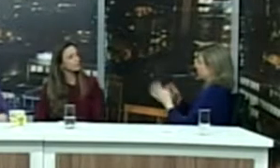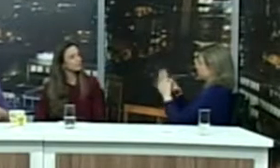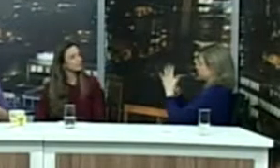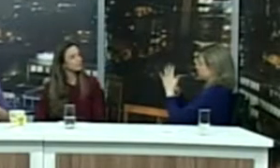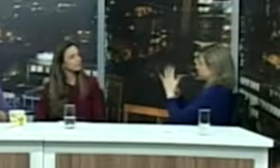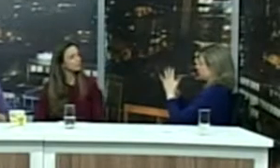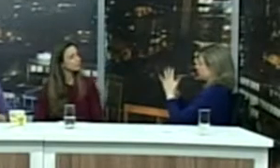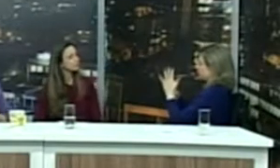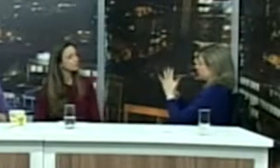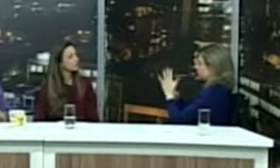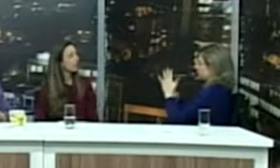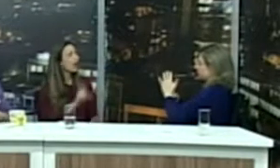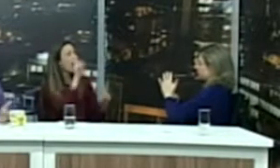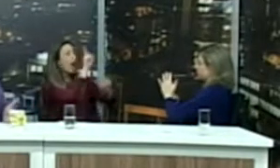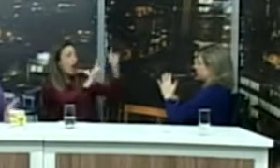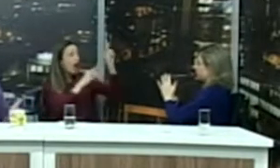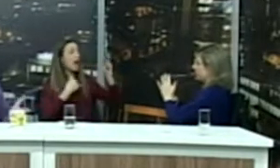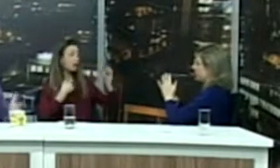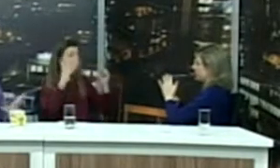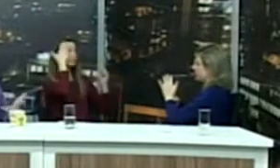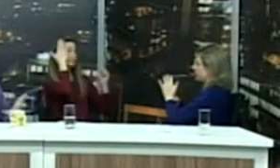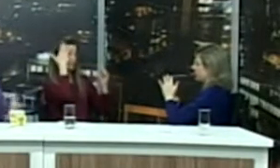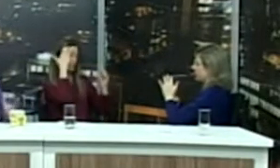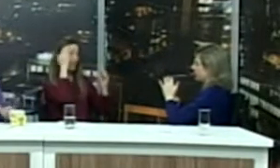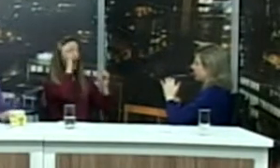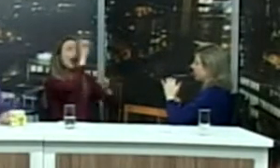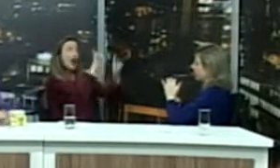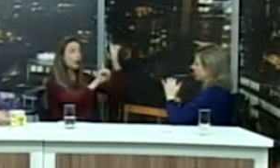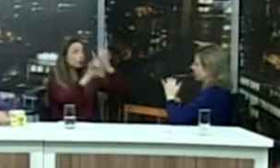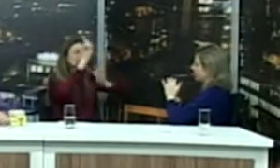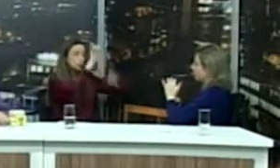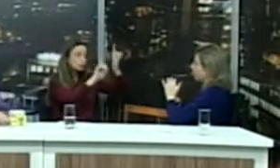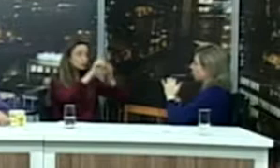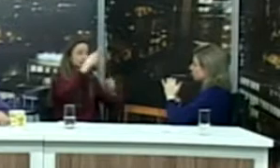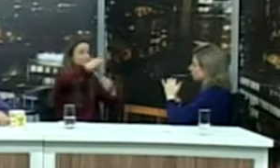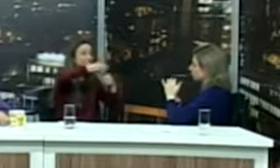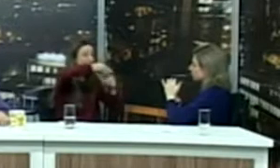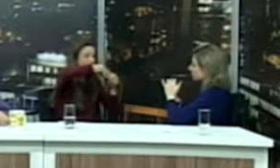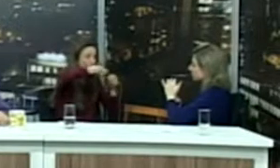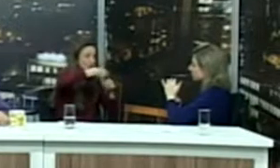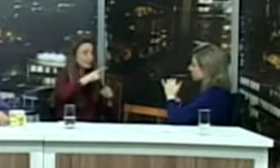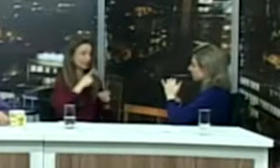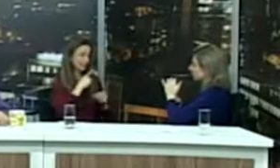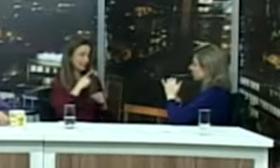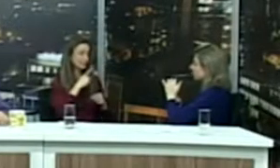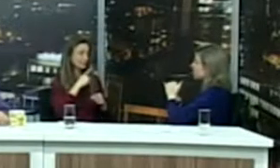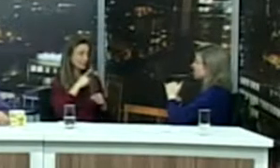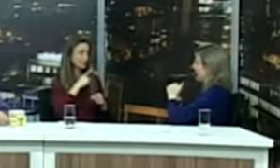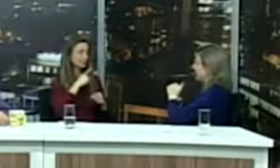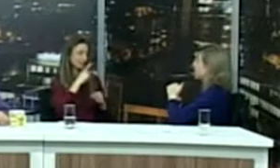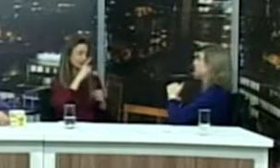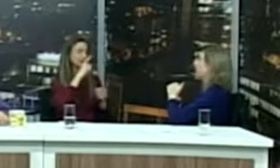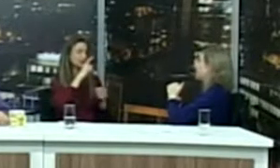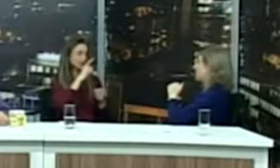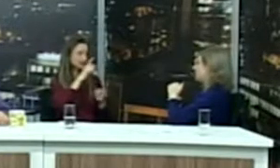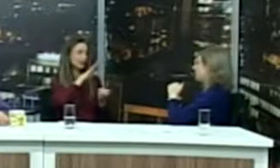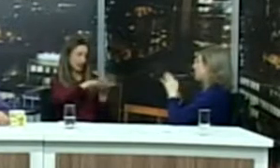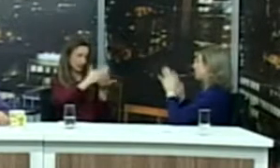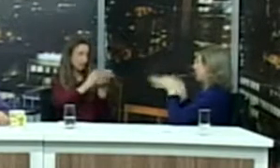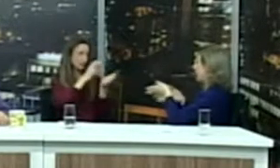nos bancos? Existe uma acessibilidade melhor? Ela sabe, algumas cidades têm. Tá,